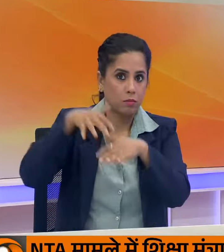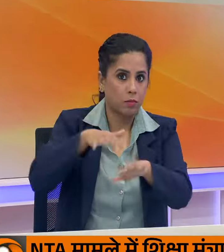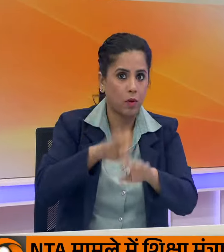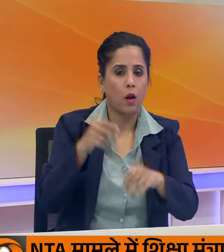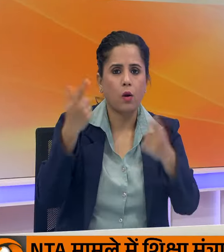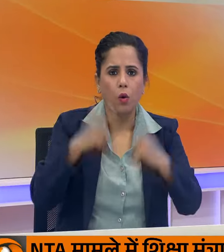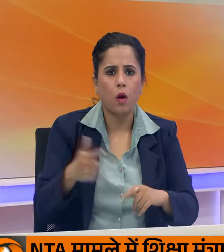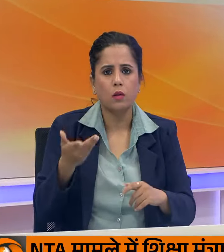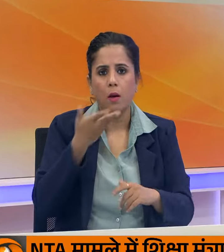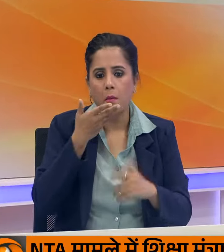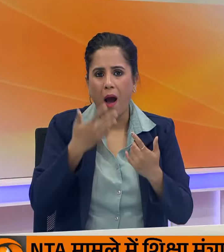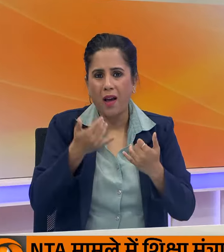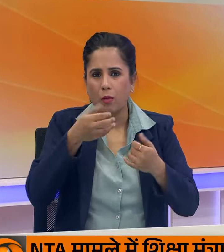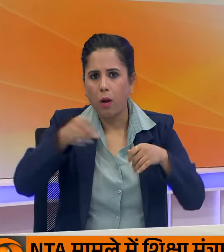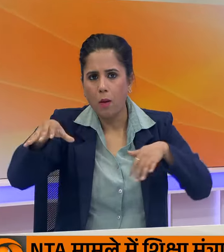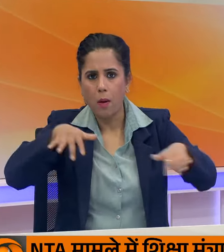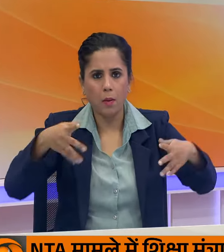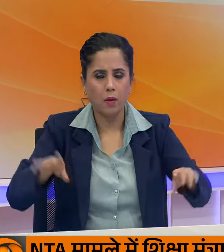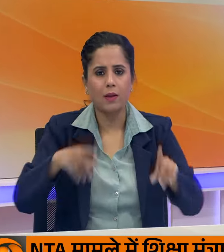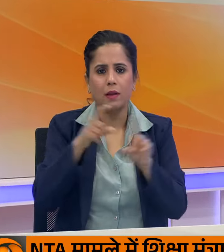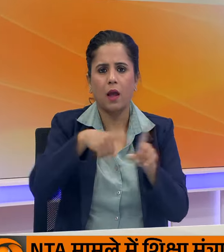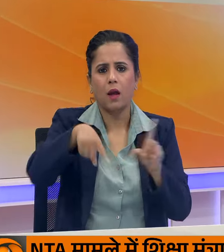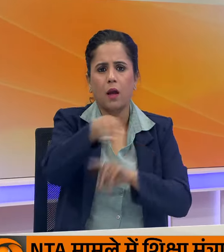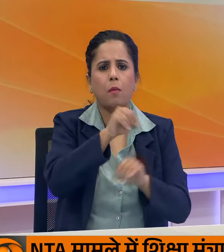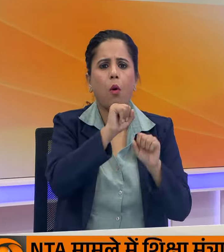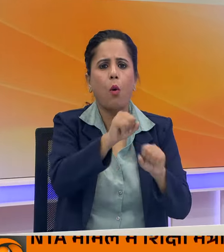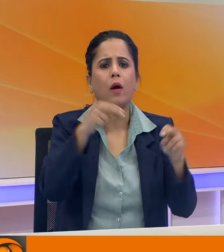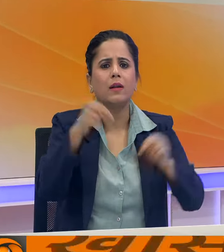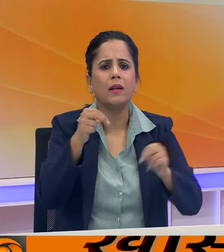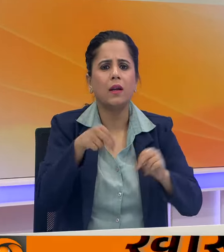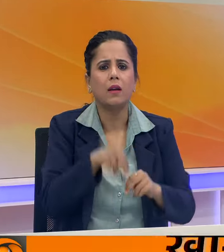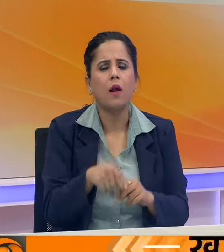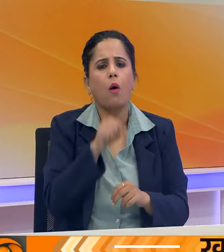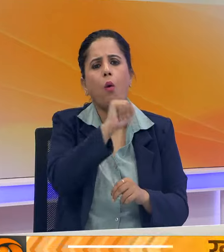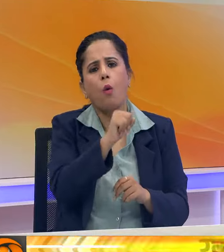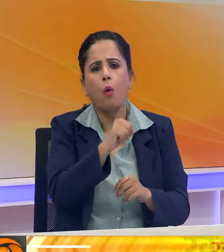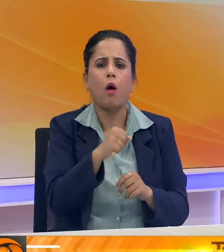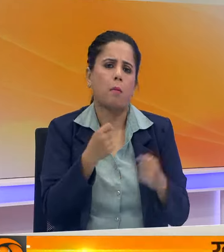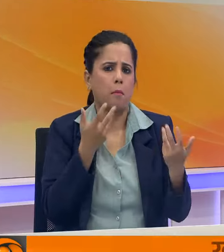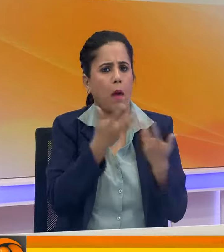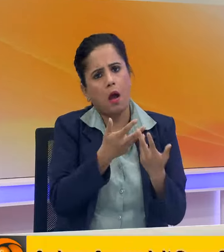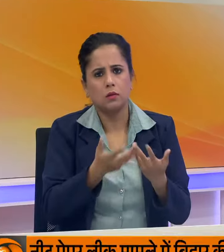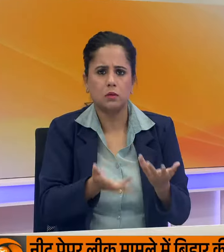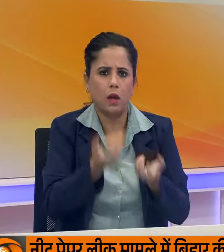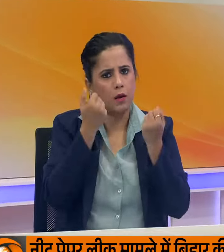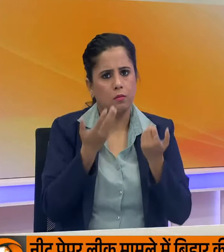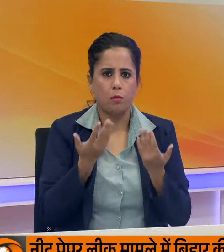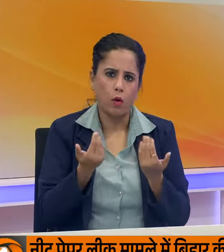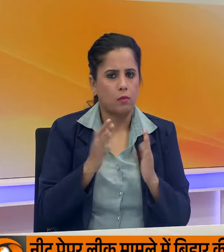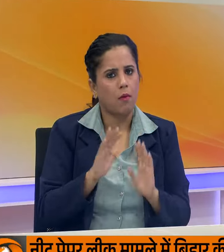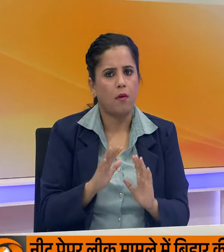लॉसेस होते हुए भी दिल्ली को इतने उसके अपने जितने कोटा का पानी है वो दिल्ली को मिल